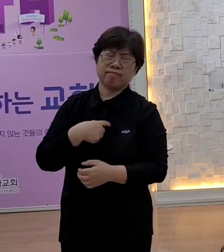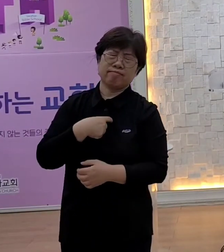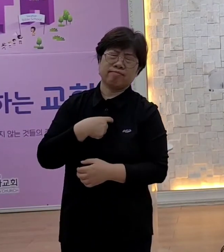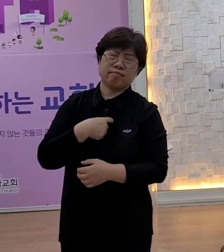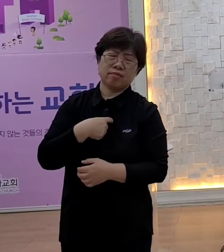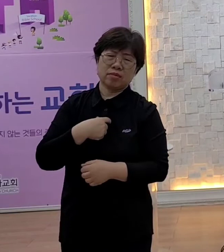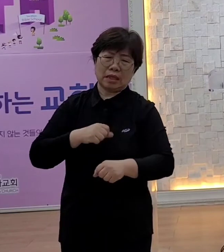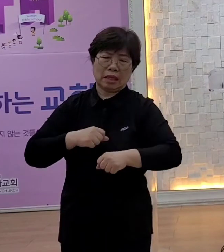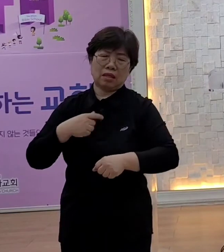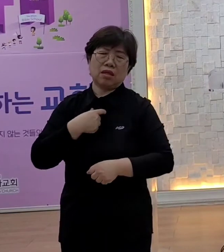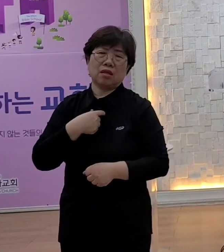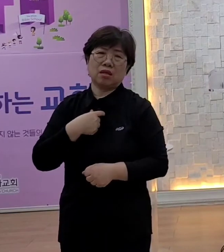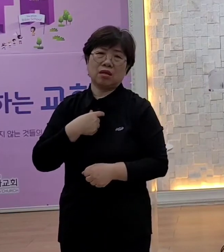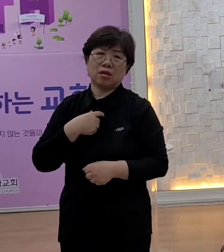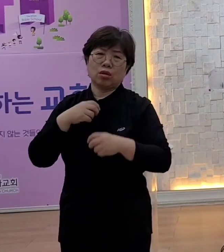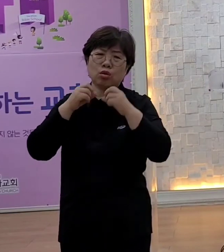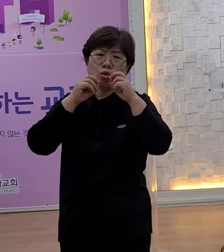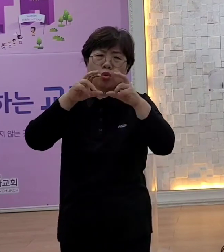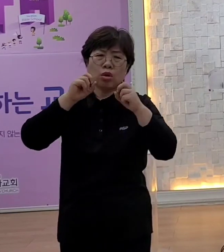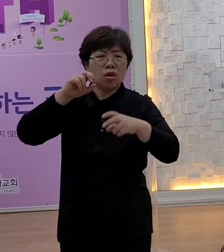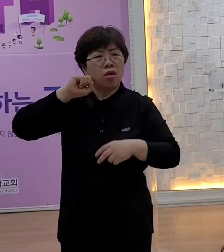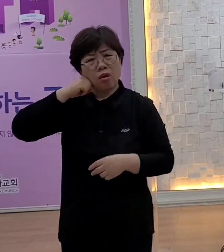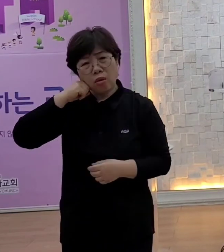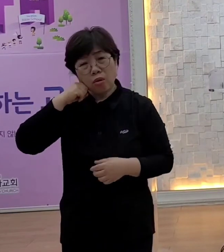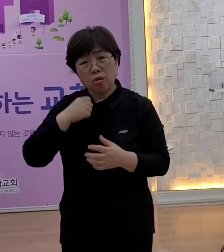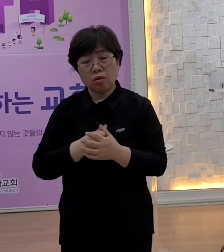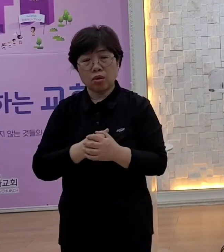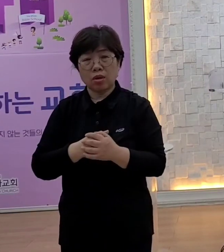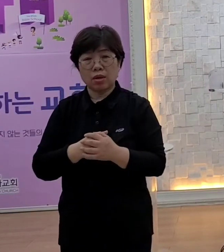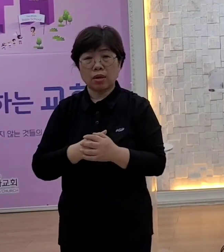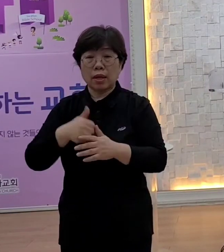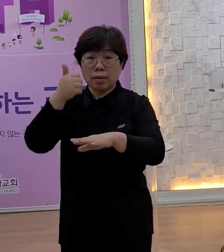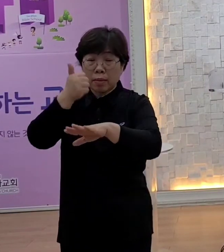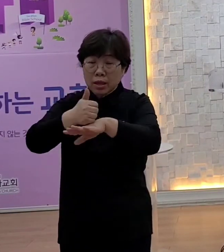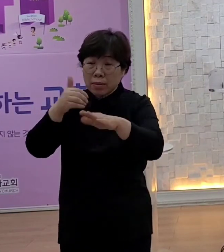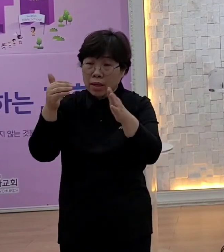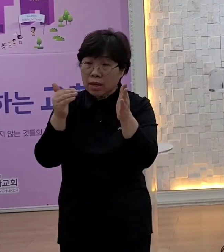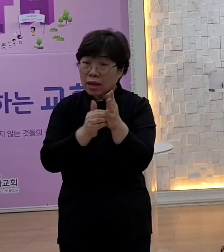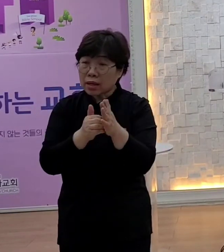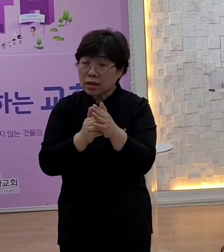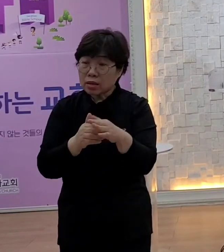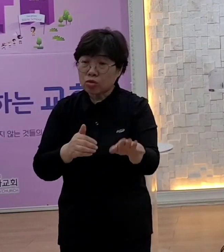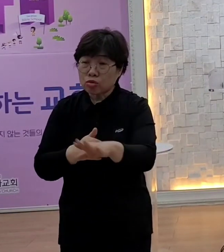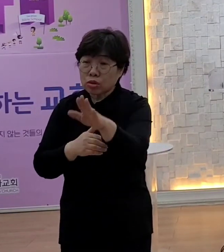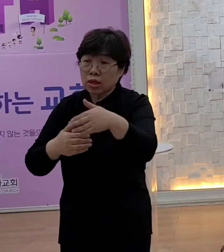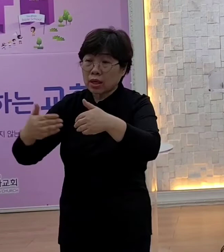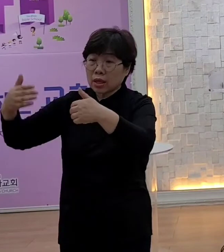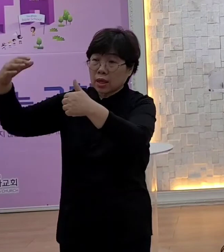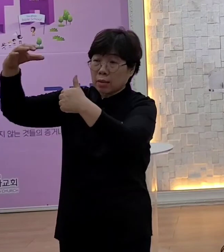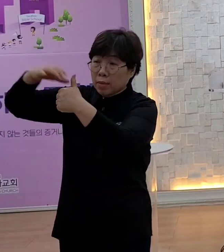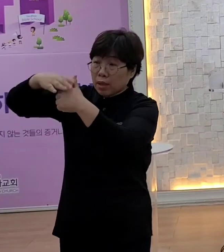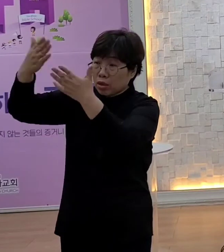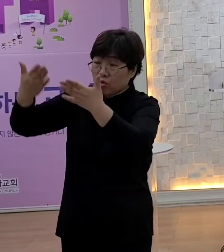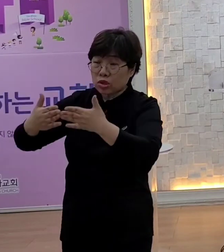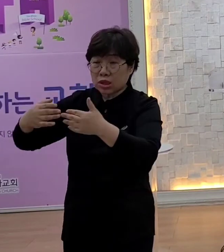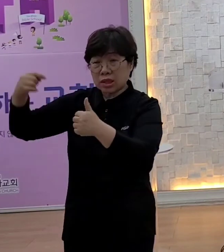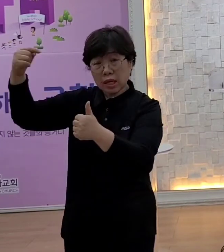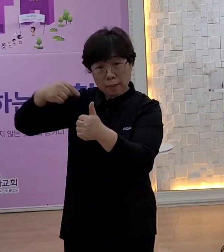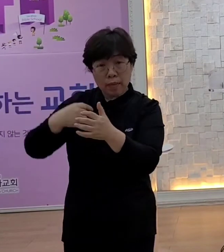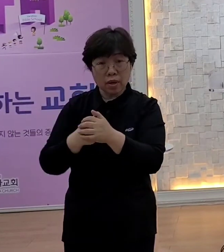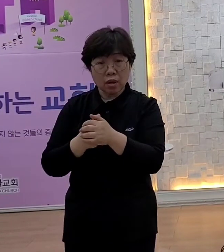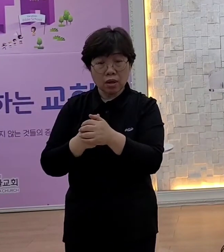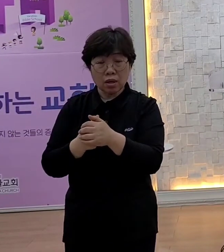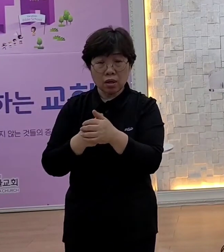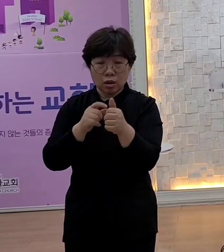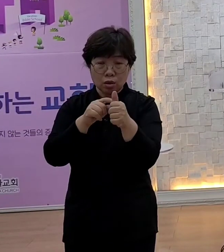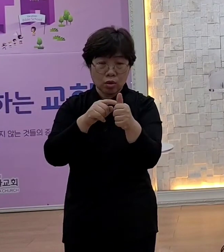정말 전도하기도 어렵지만 마지막까지 우리에게 맡겨주신 그 사명이 요나를